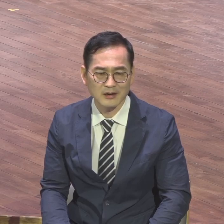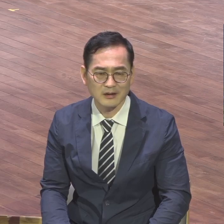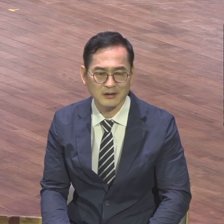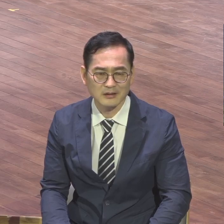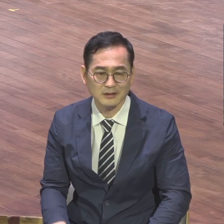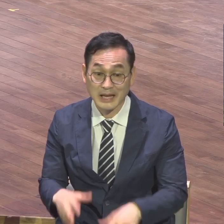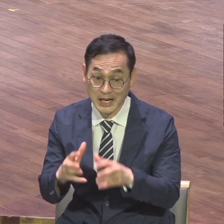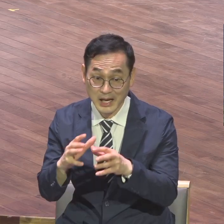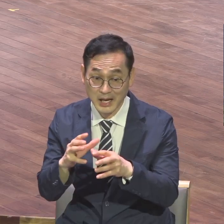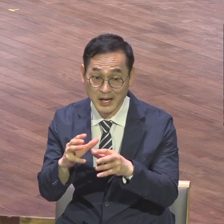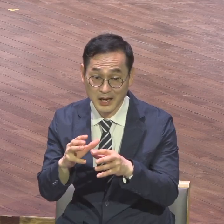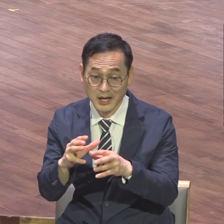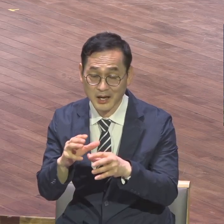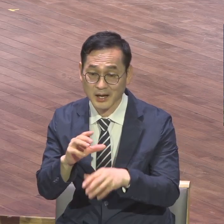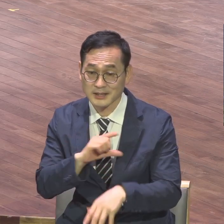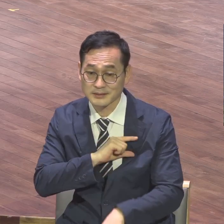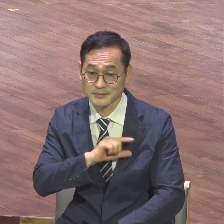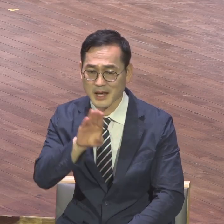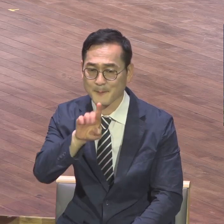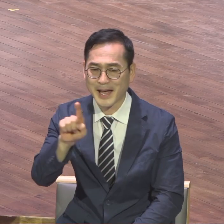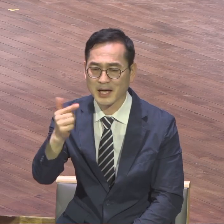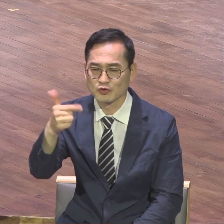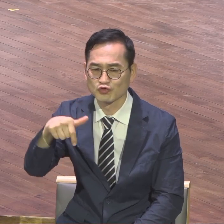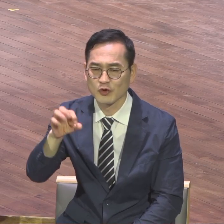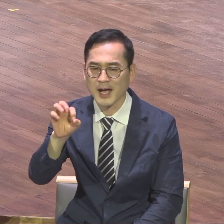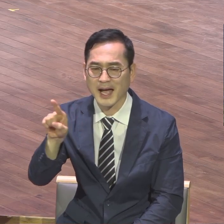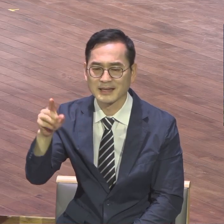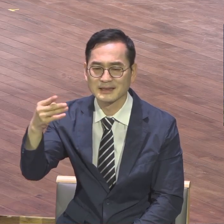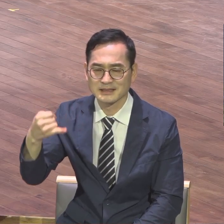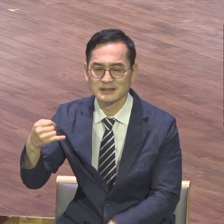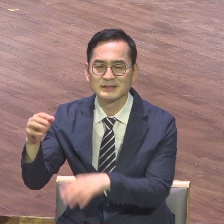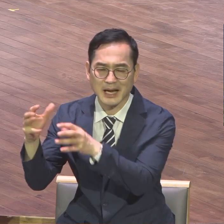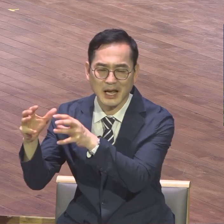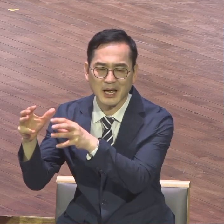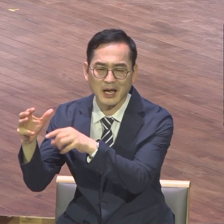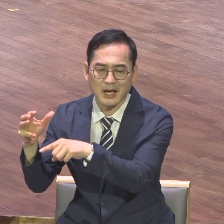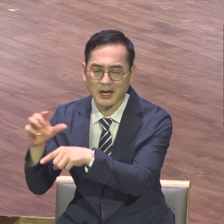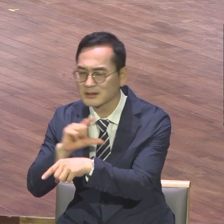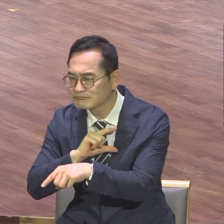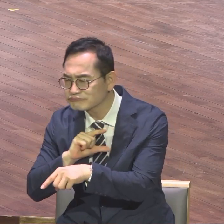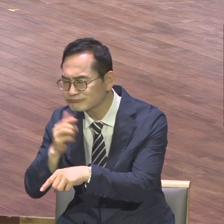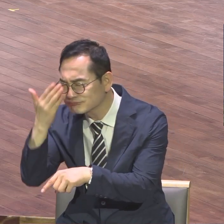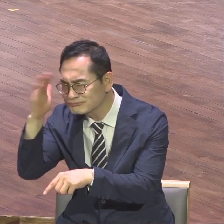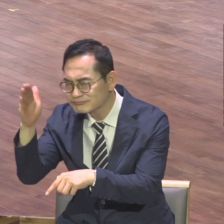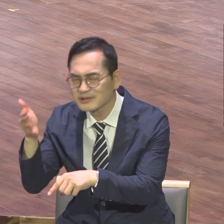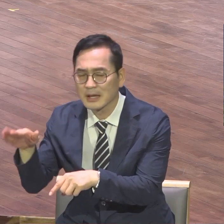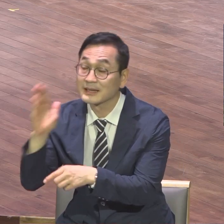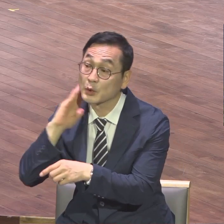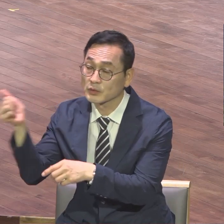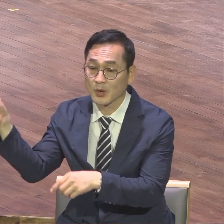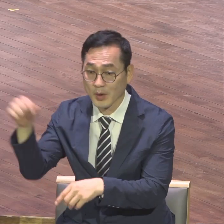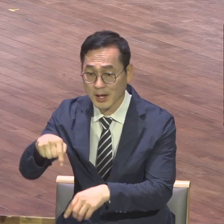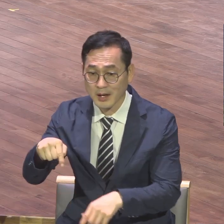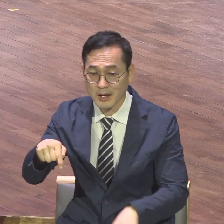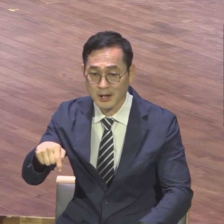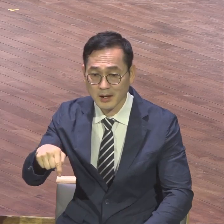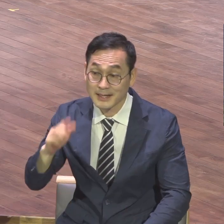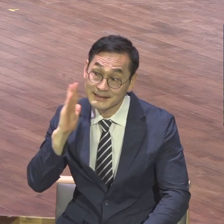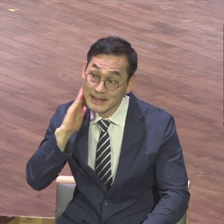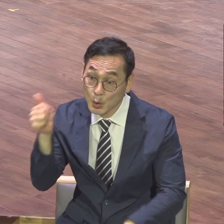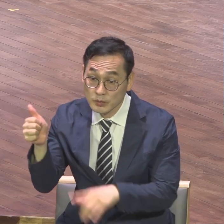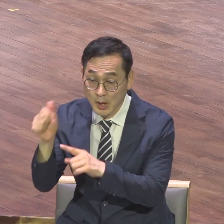일이다. 이 바누아트가 왜 중요하냐? 우리가 그게 학교도 초등학교 유치원부터